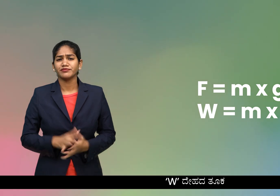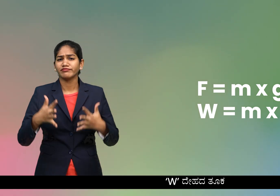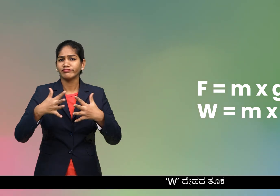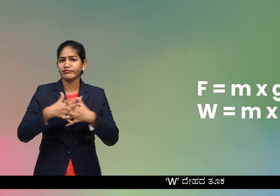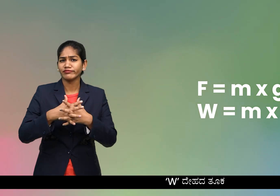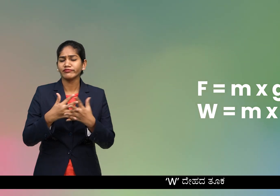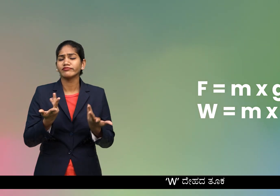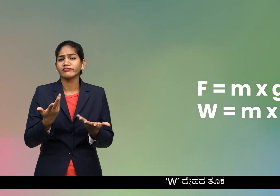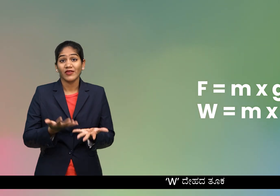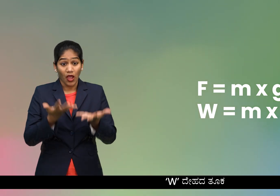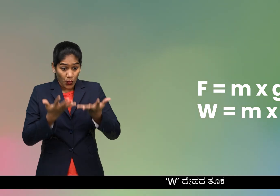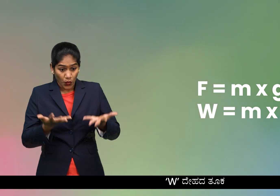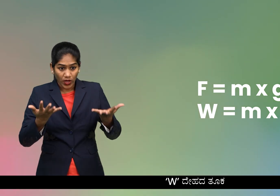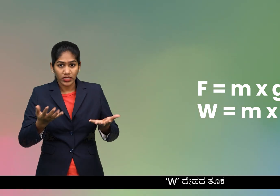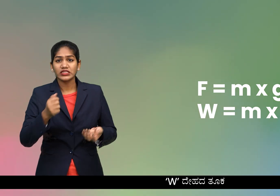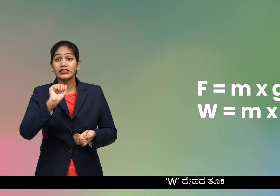W ದೇಹದ ತೂಕ.